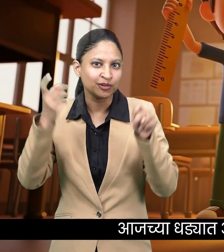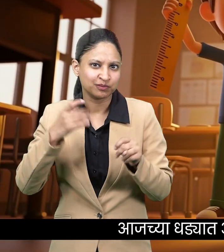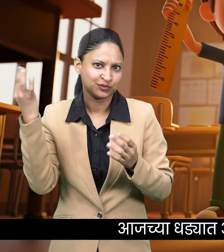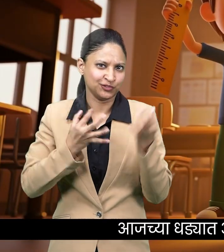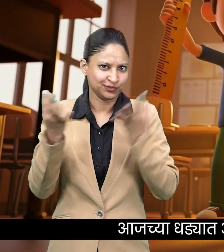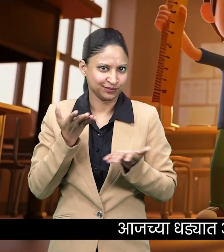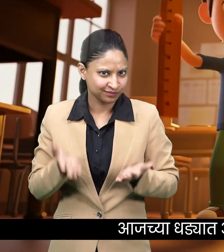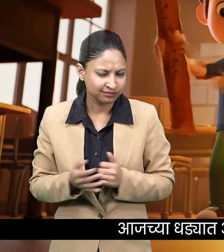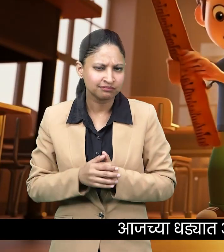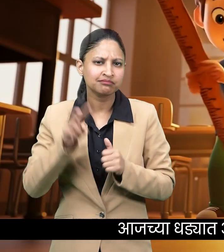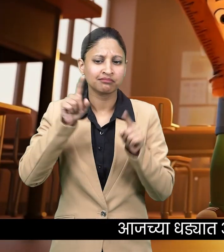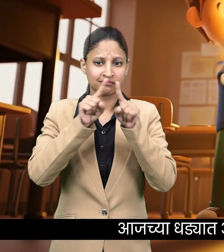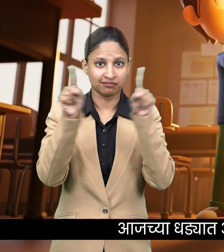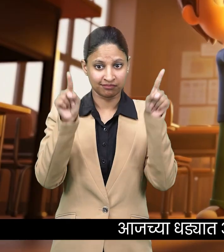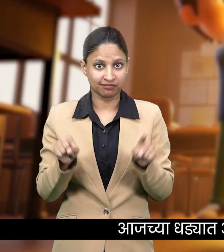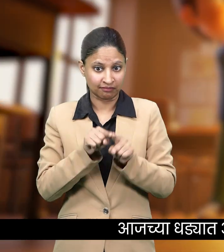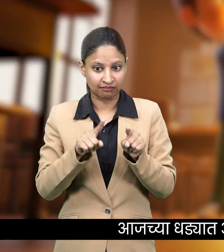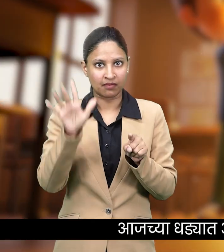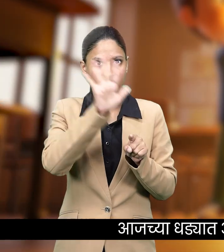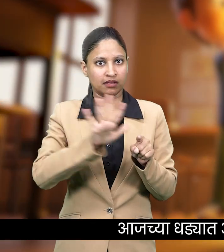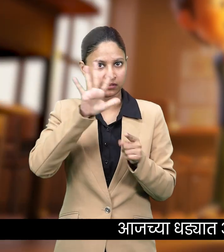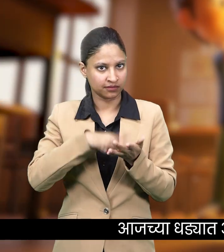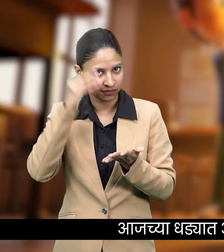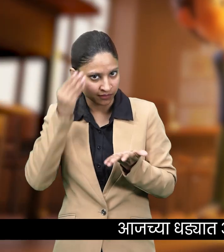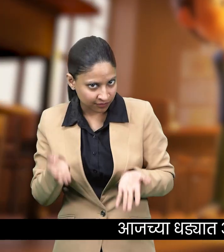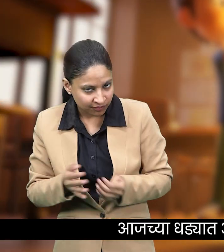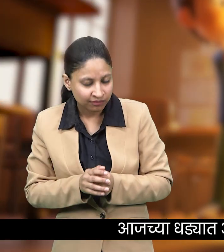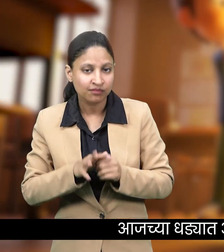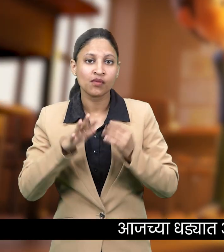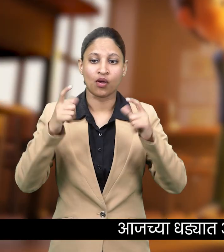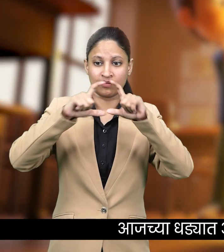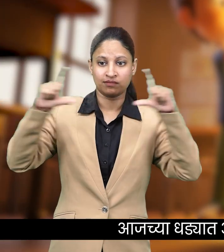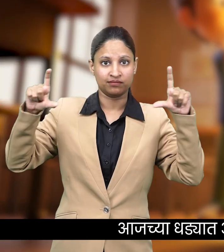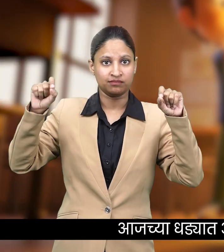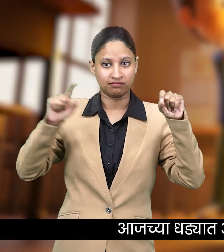आजच्या धड्यात आपण शिकणार आहोत चौकोनाचे क्षेत्रफळ,